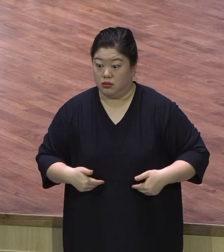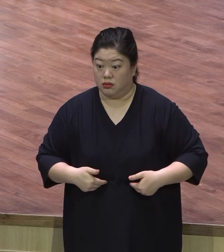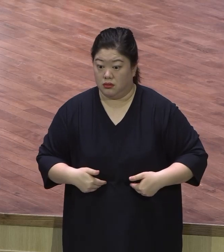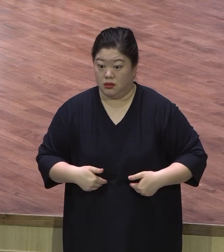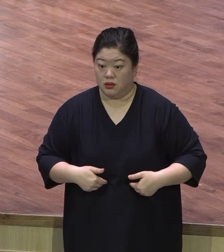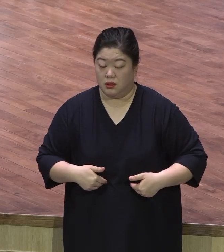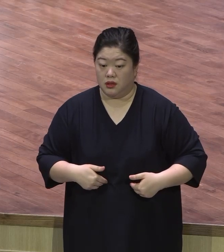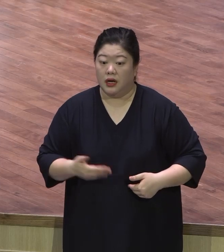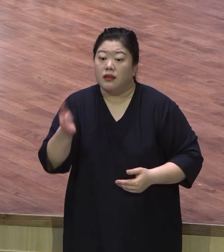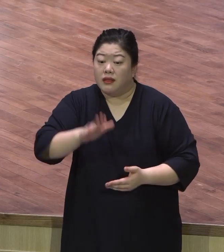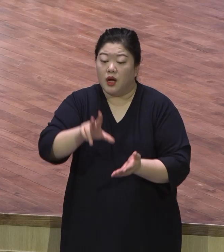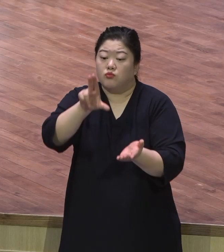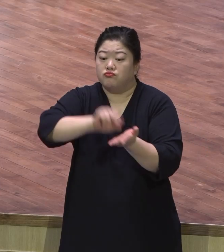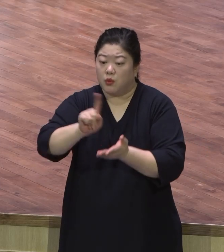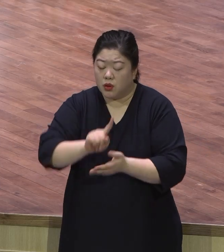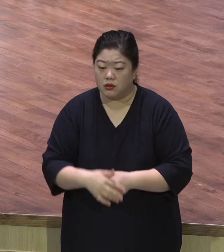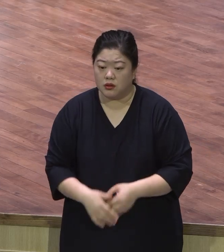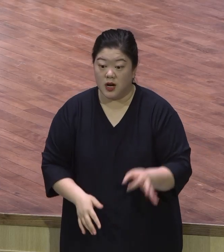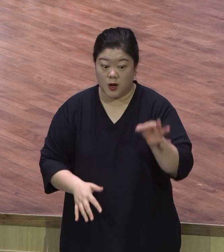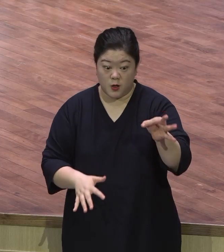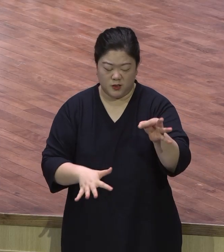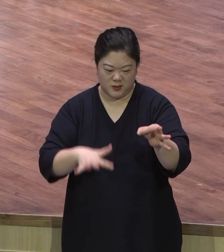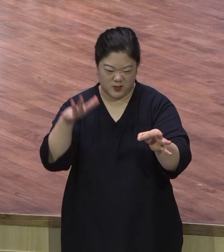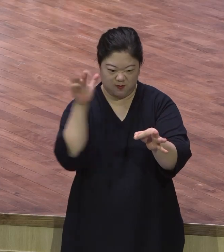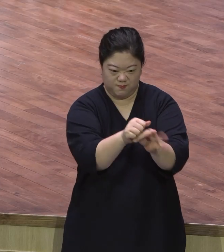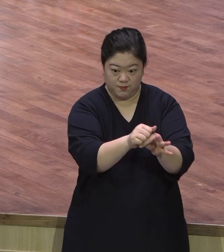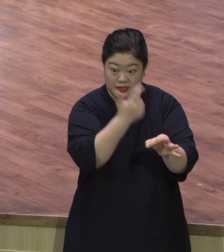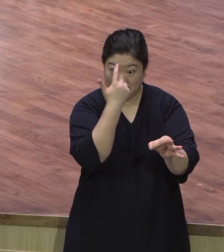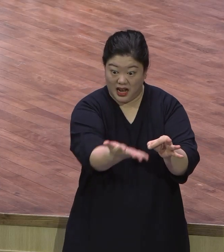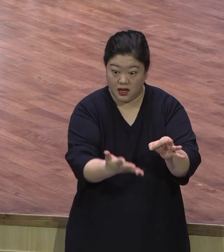삶을 사느냐, 물질에 지배당하는 삶을 사느냐